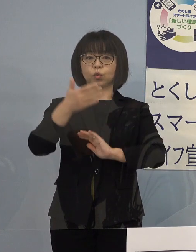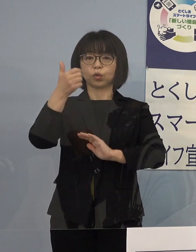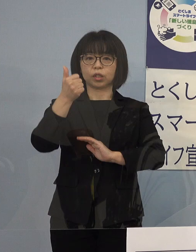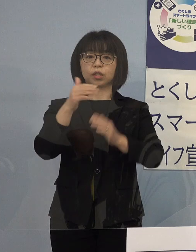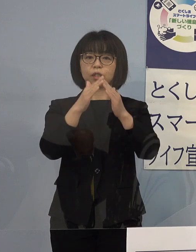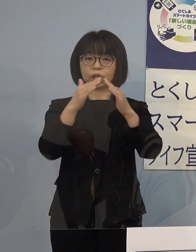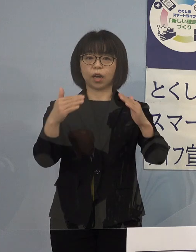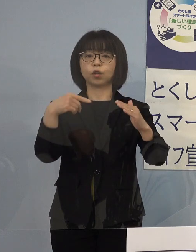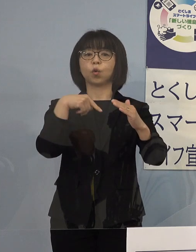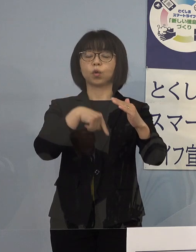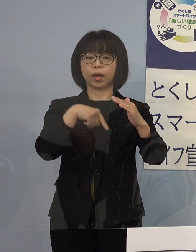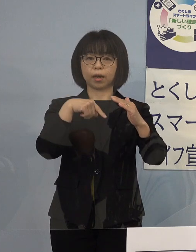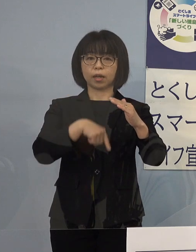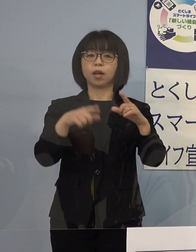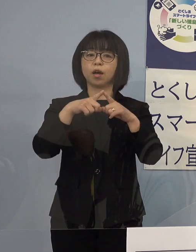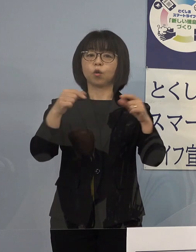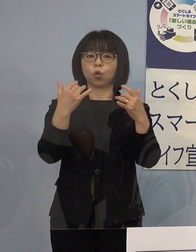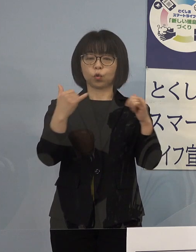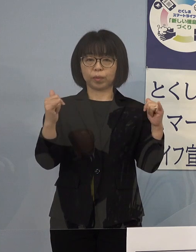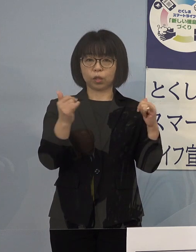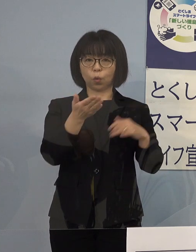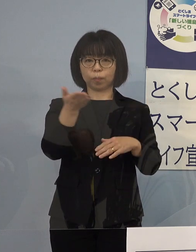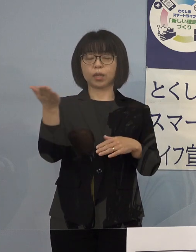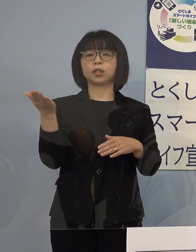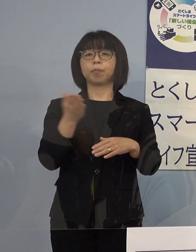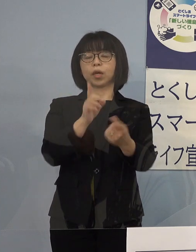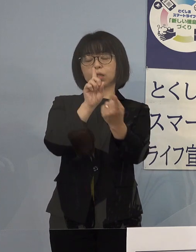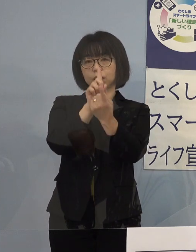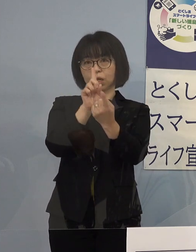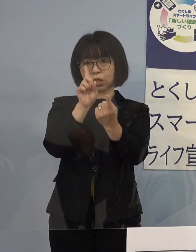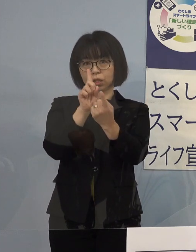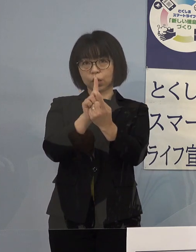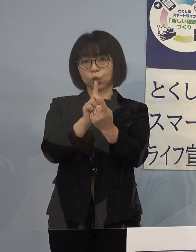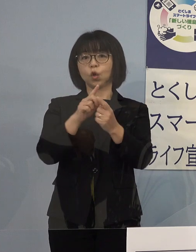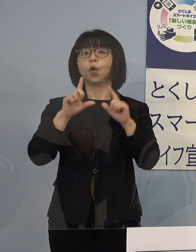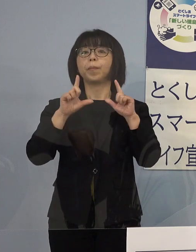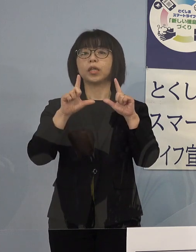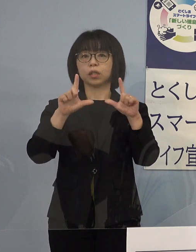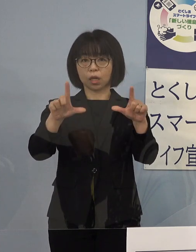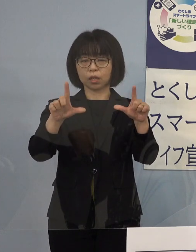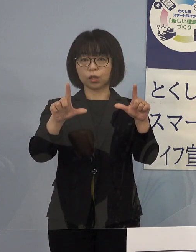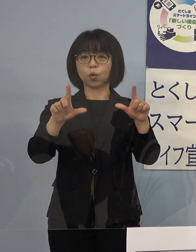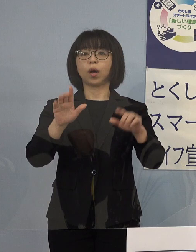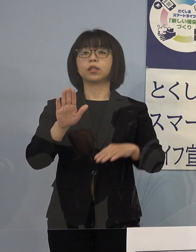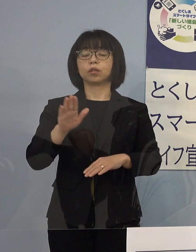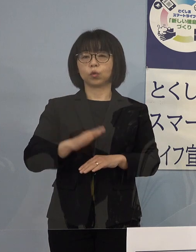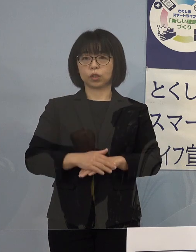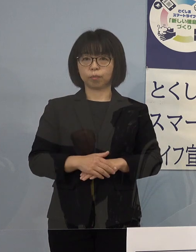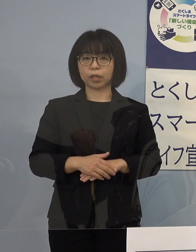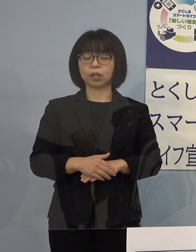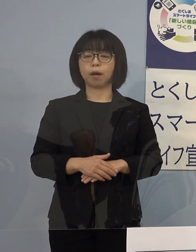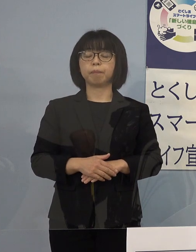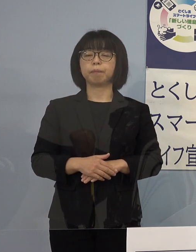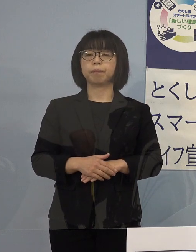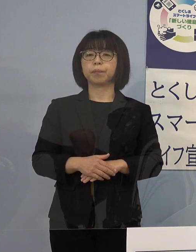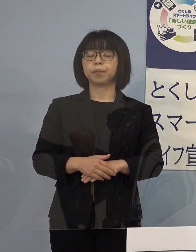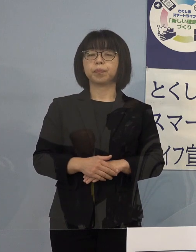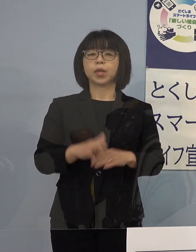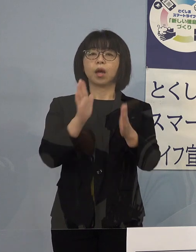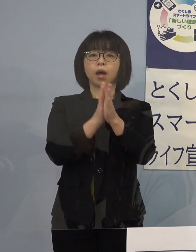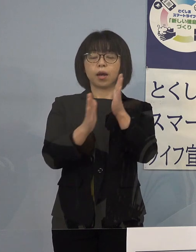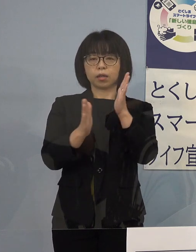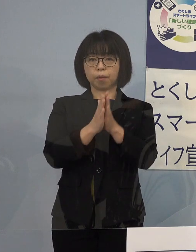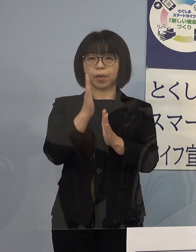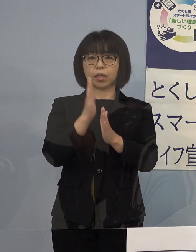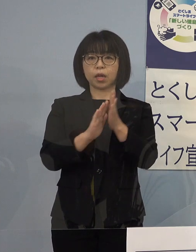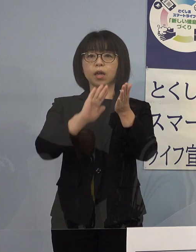きまして、国民の皆様方に対するメッセージが発出されたところでありますが、改めま